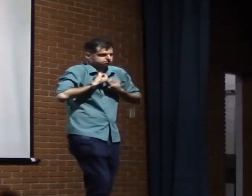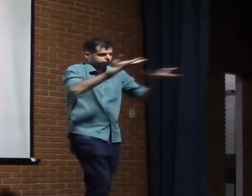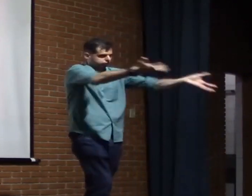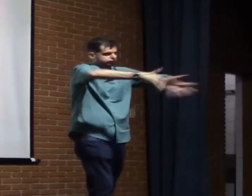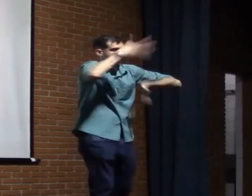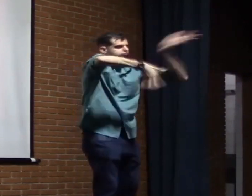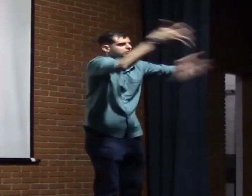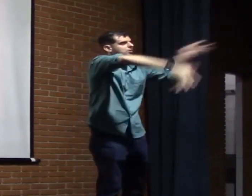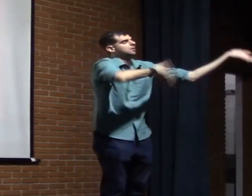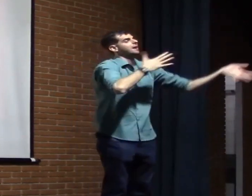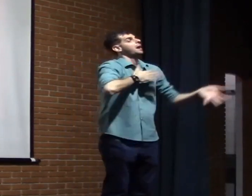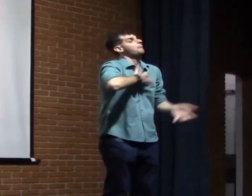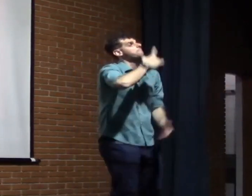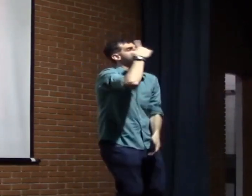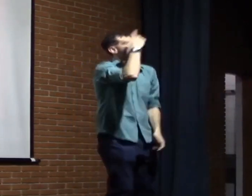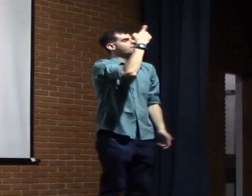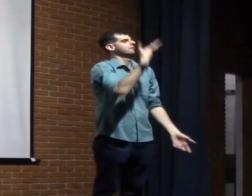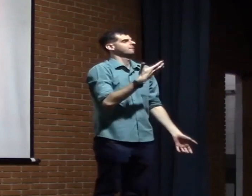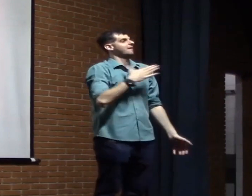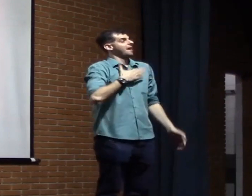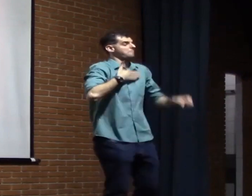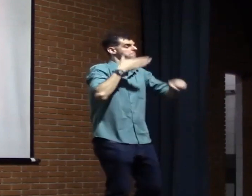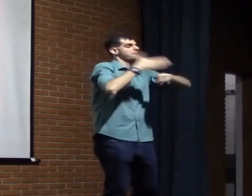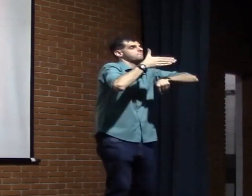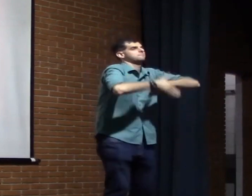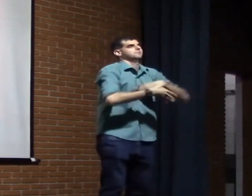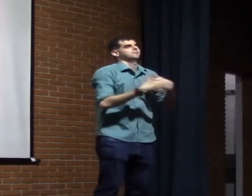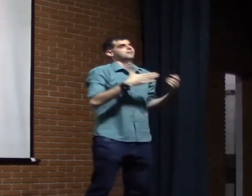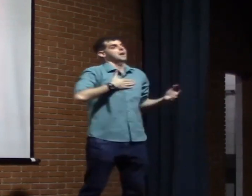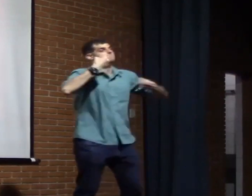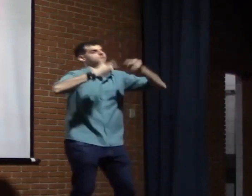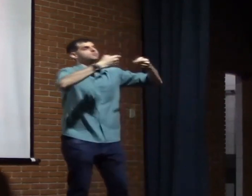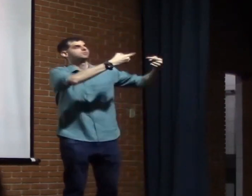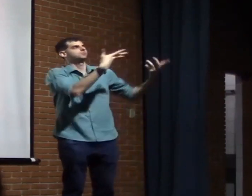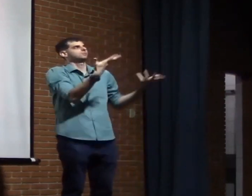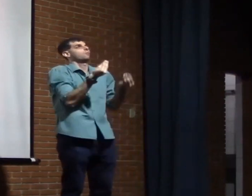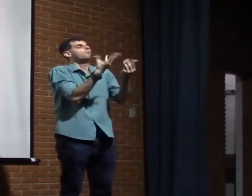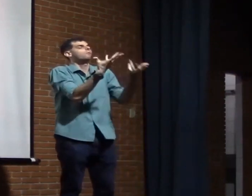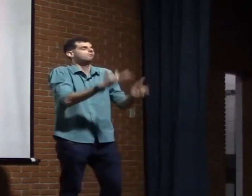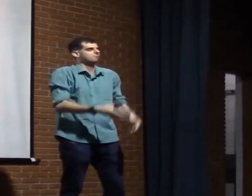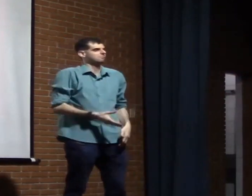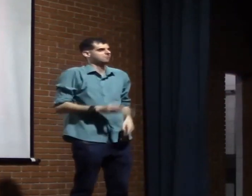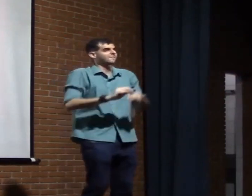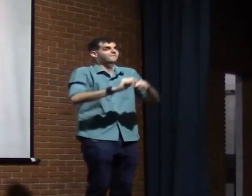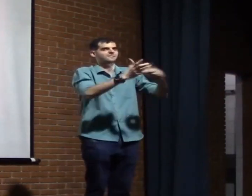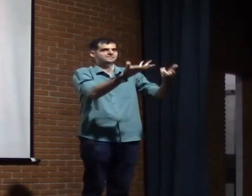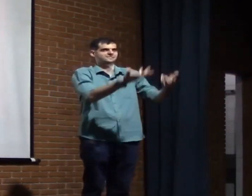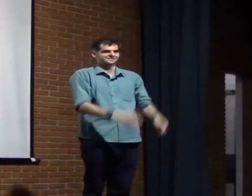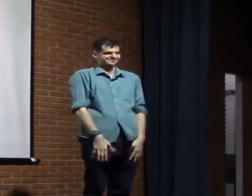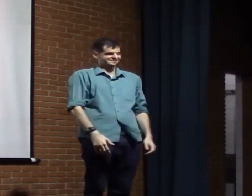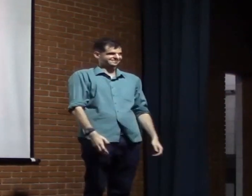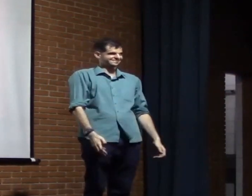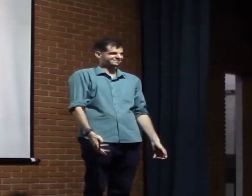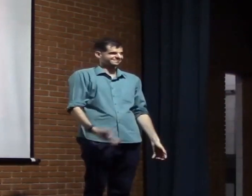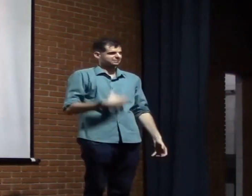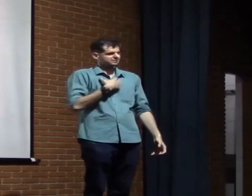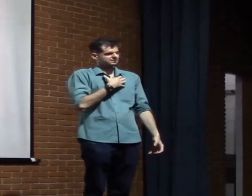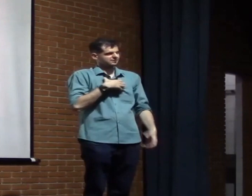do surdo a esses espaços também. A língua de sinais é a minha língua e eu quero poder, por exemplo, participar de debates,